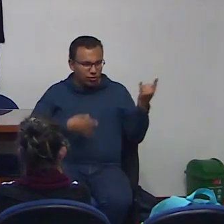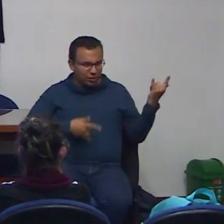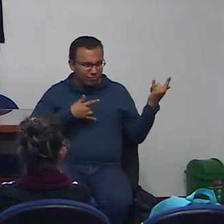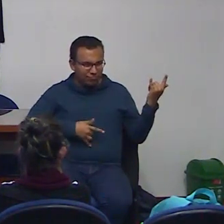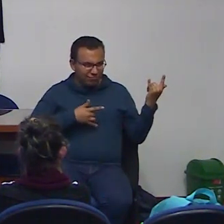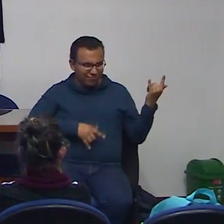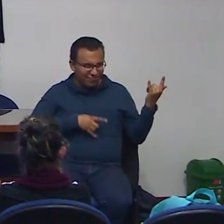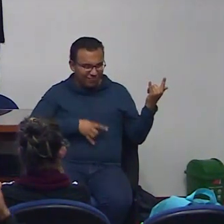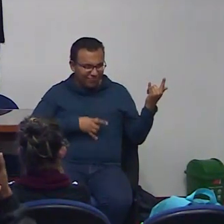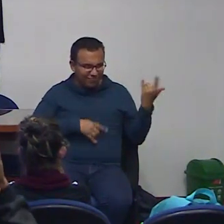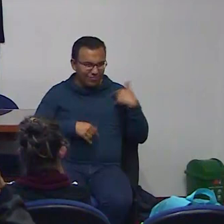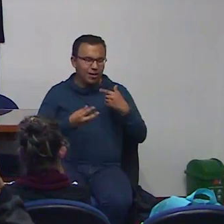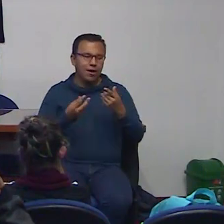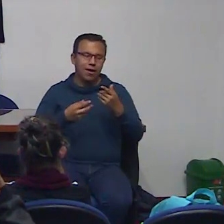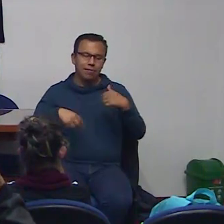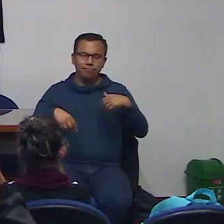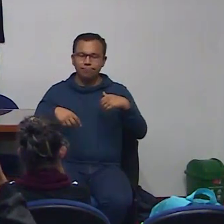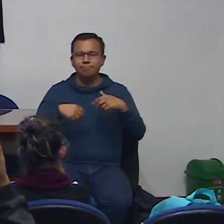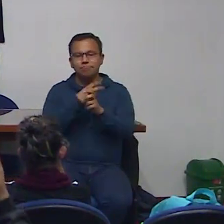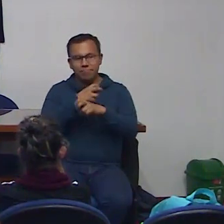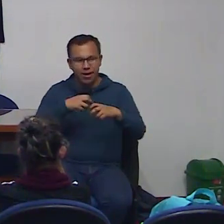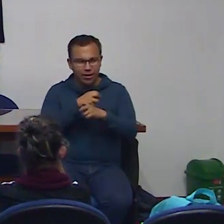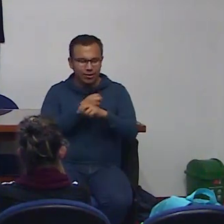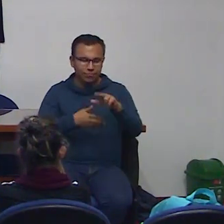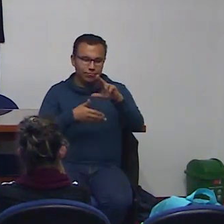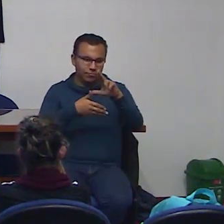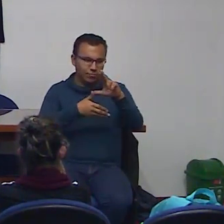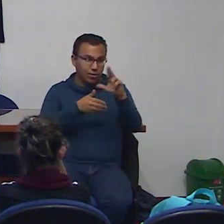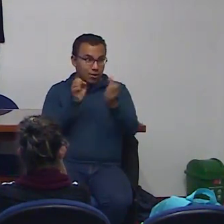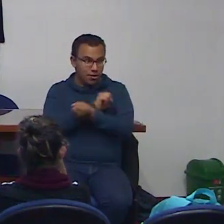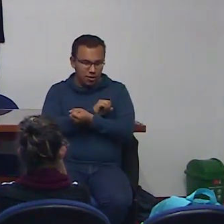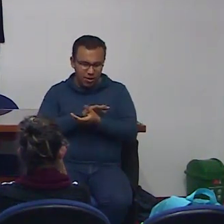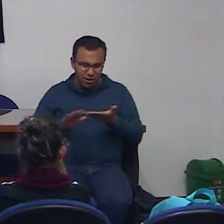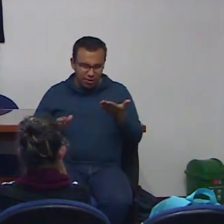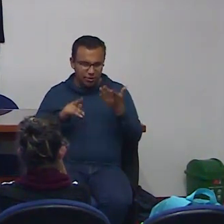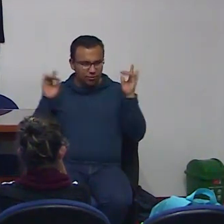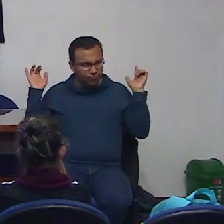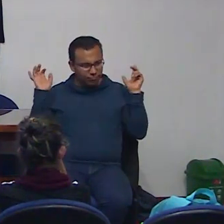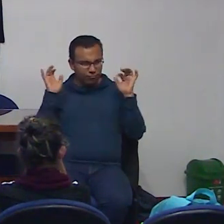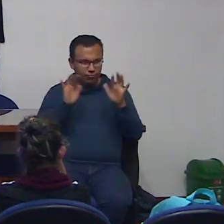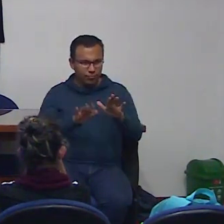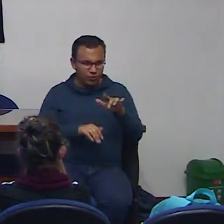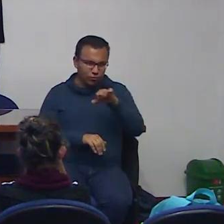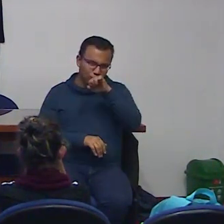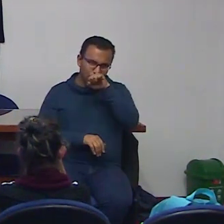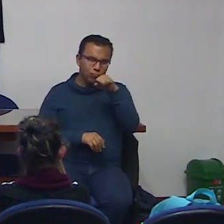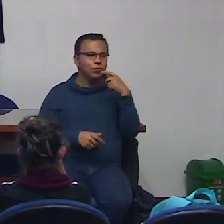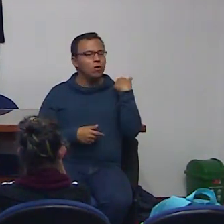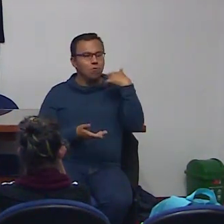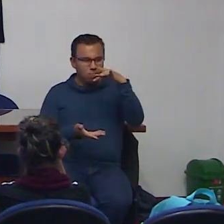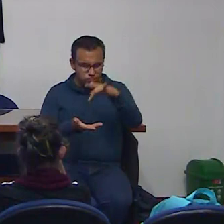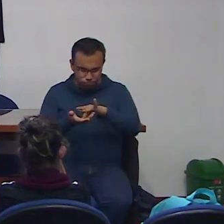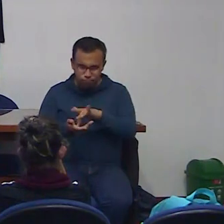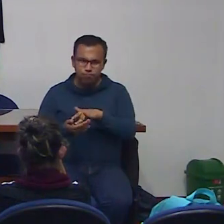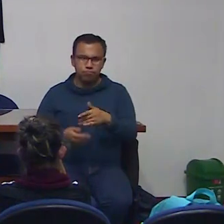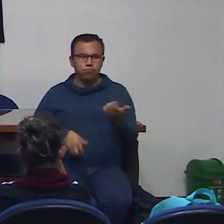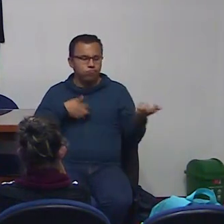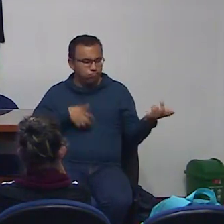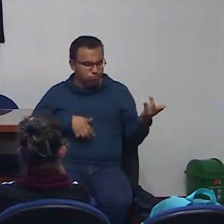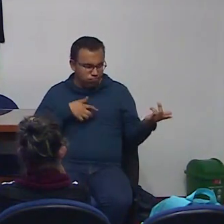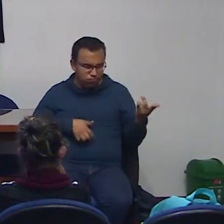festival de Sí más importante latinoamericano pues gratuito y es un honor poder participar en este festival con